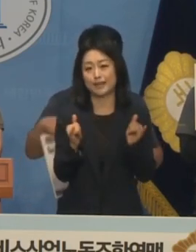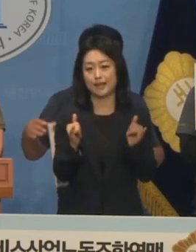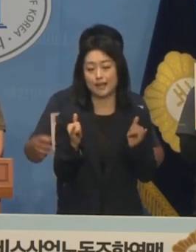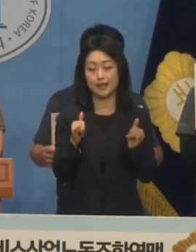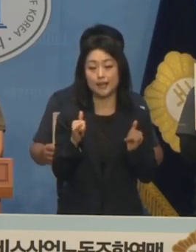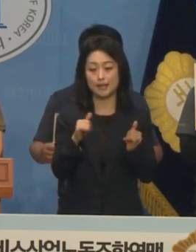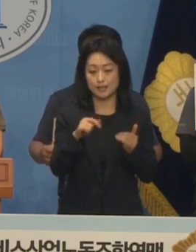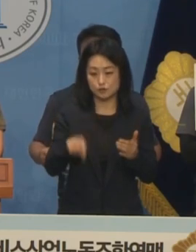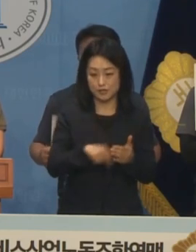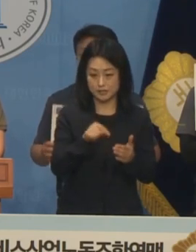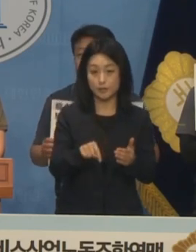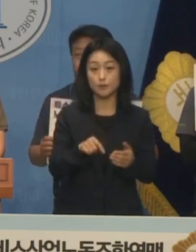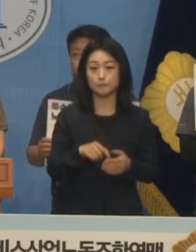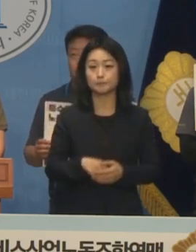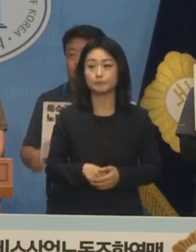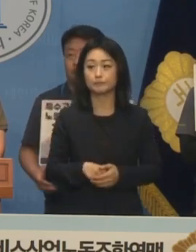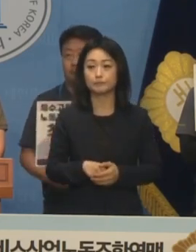고맙습니다.